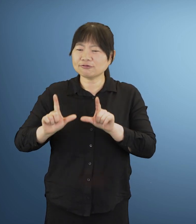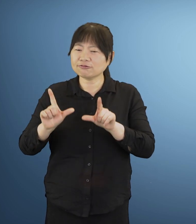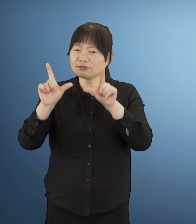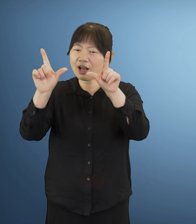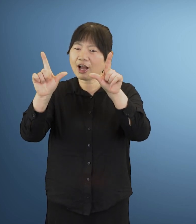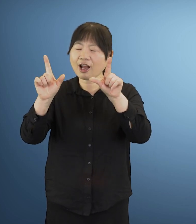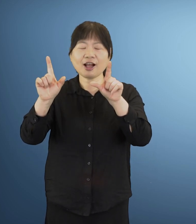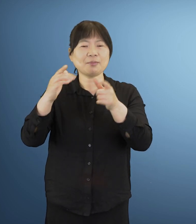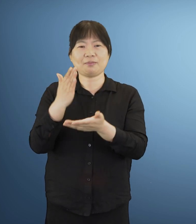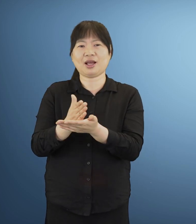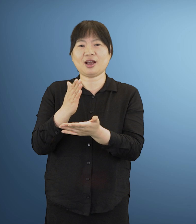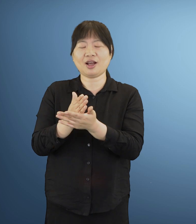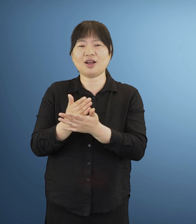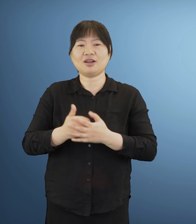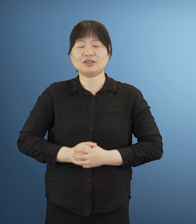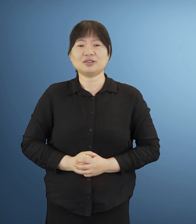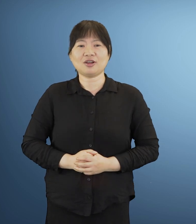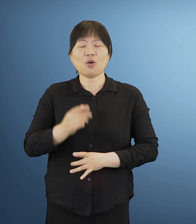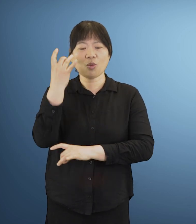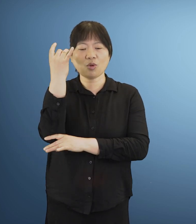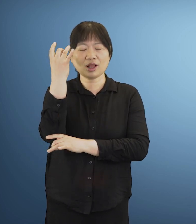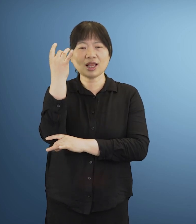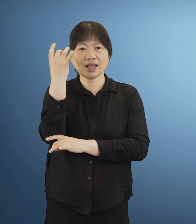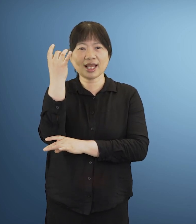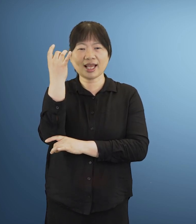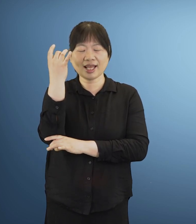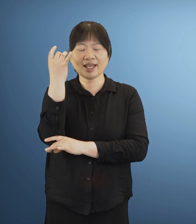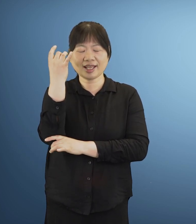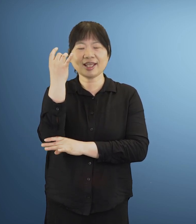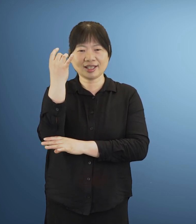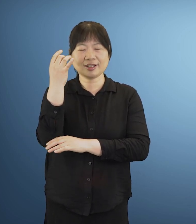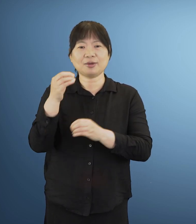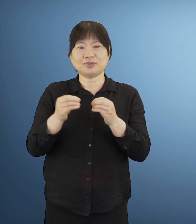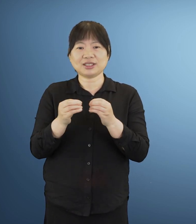이런 의미보다는 원문이 갖는 정확한 이해는